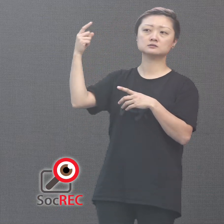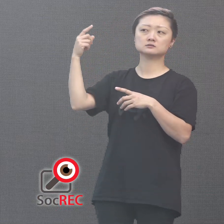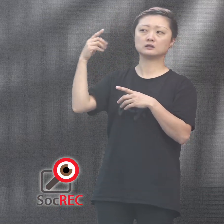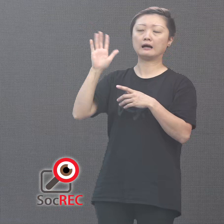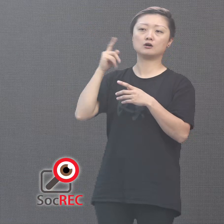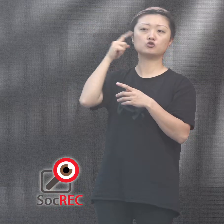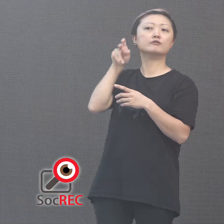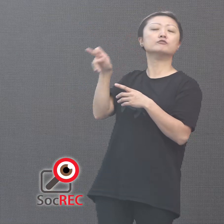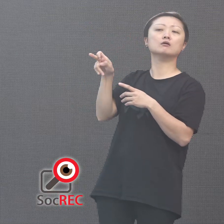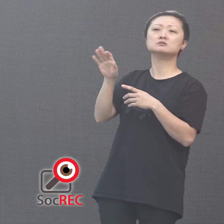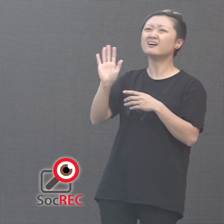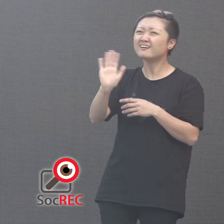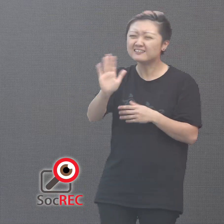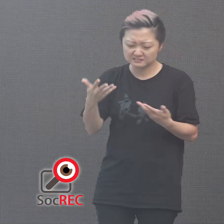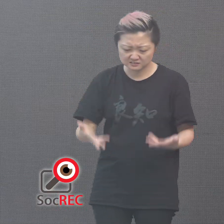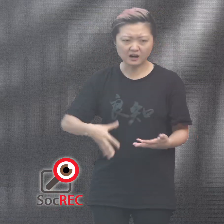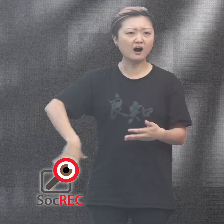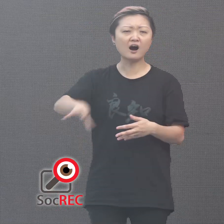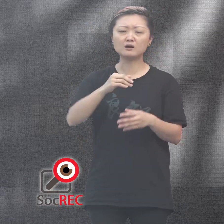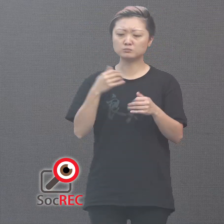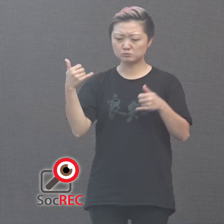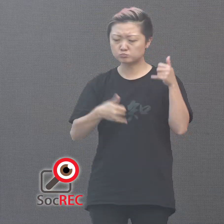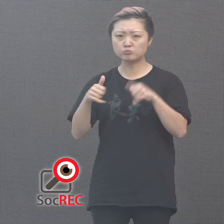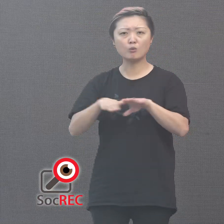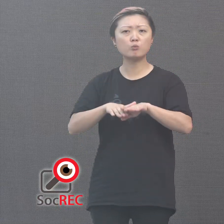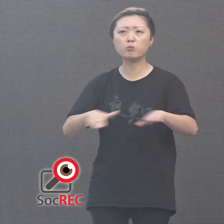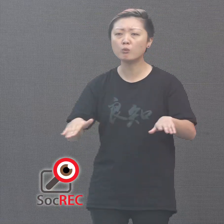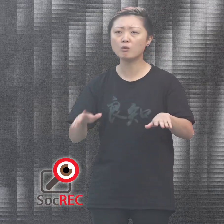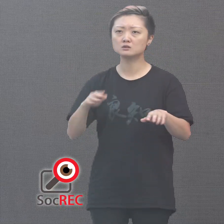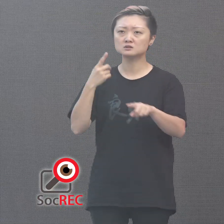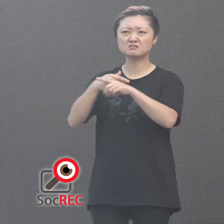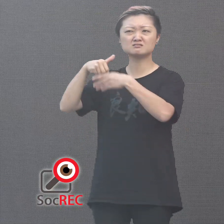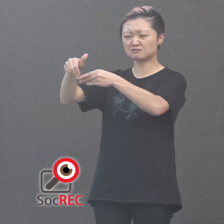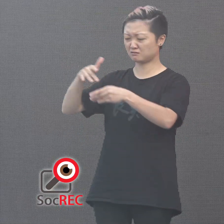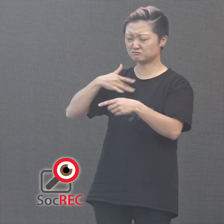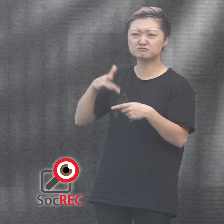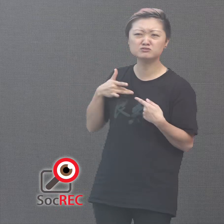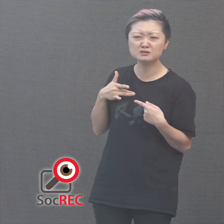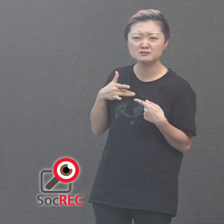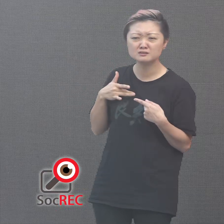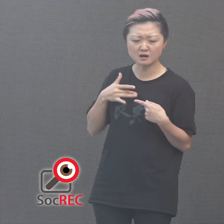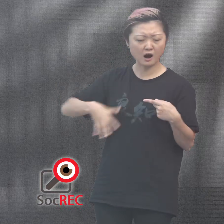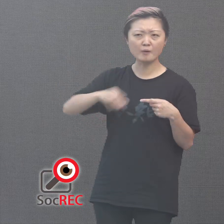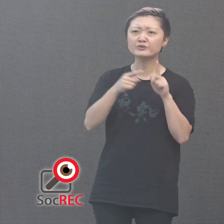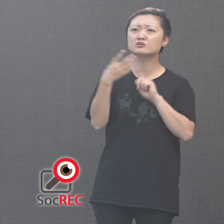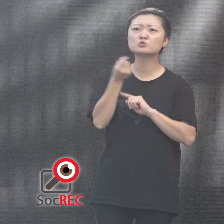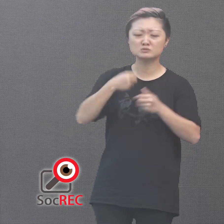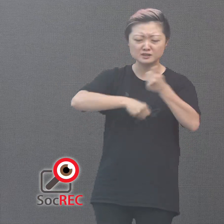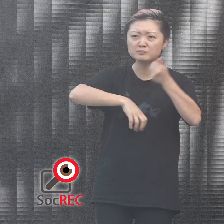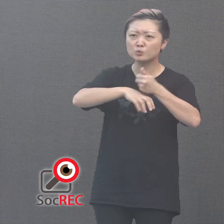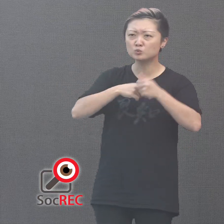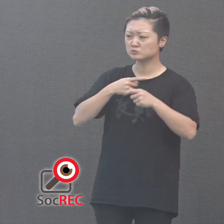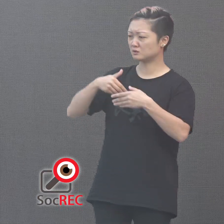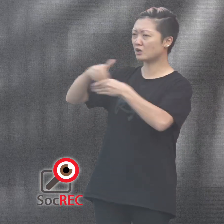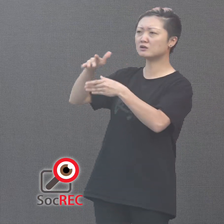上而家冇咗啦。咁頭先我當我上嚟嘅時候，我諗啊，其實我都冇做啲咩犯法嘢啊，